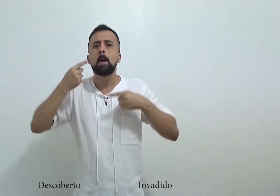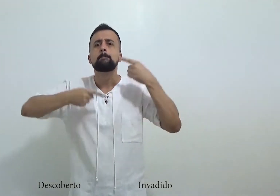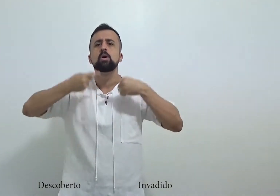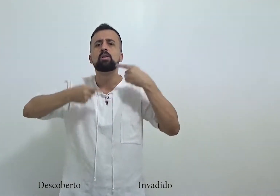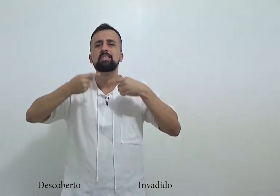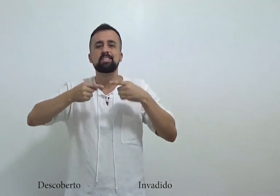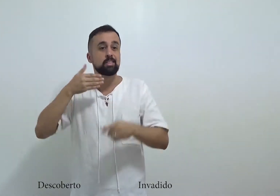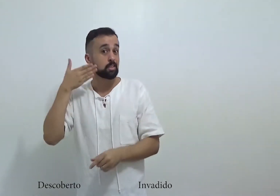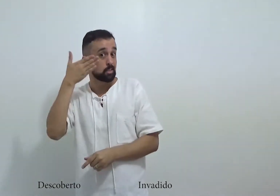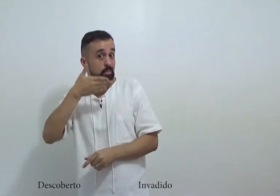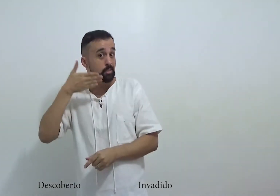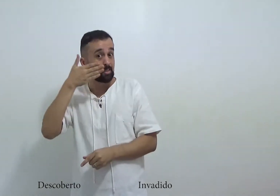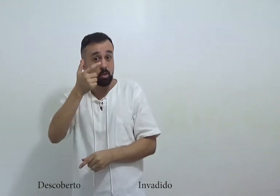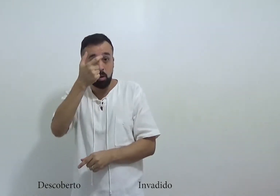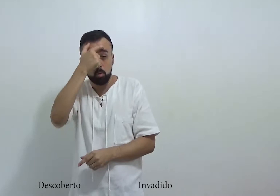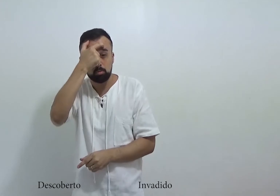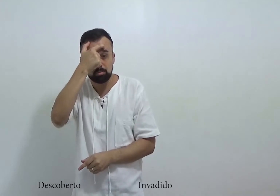precisamos refletir de forma política,